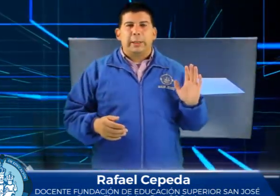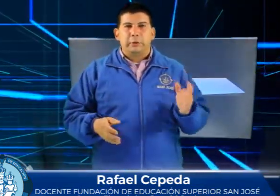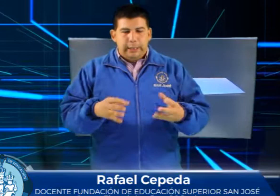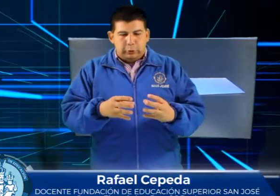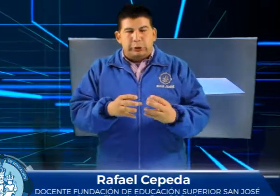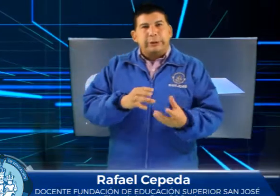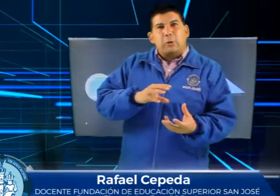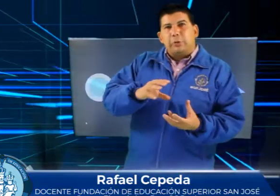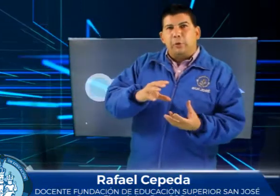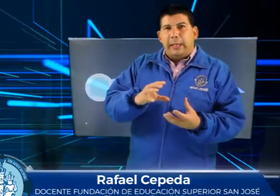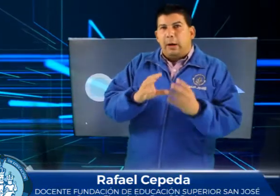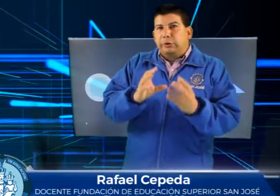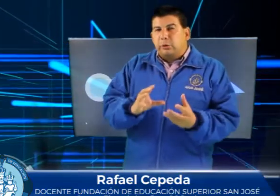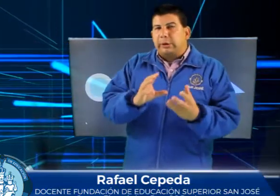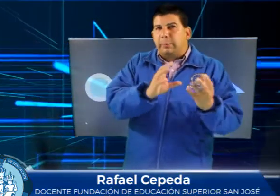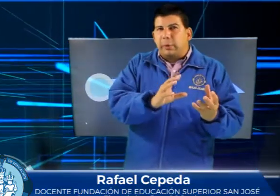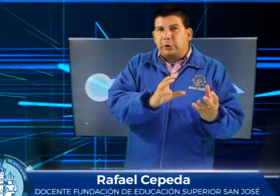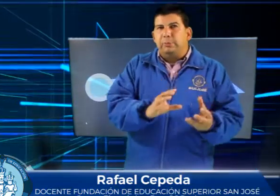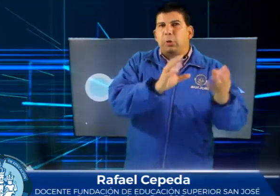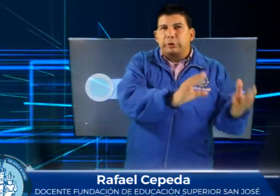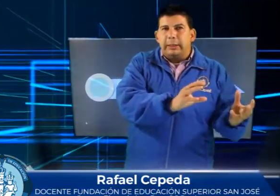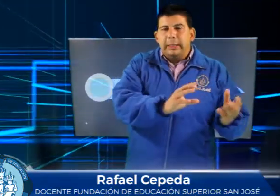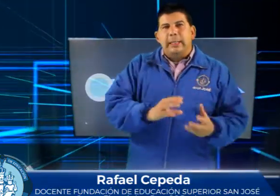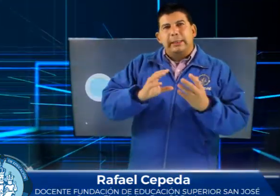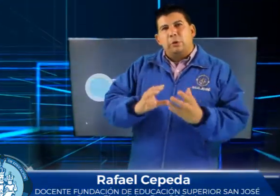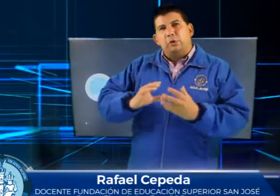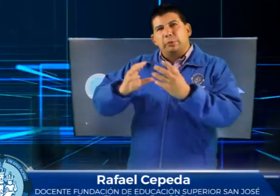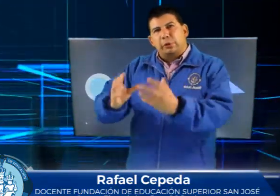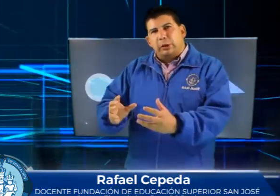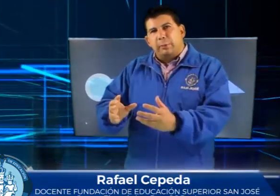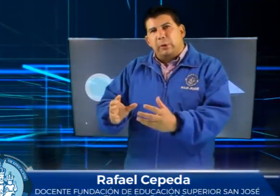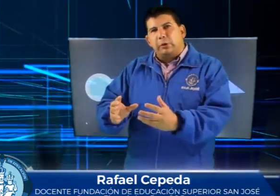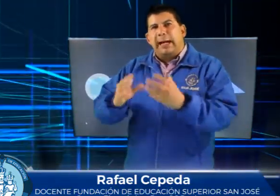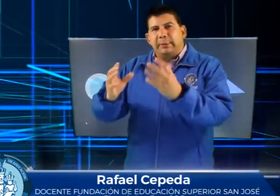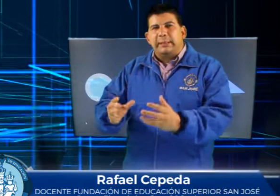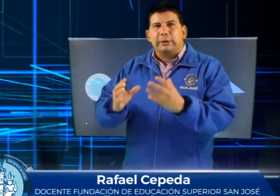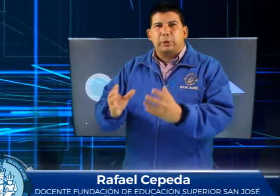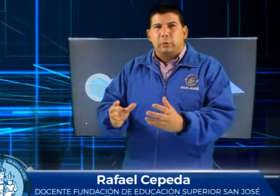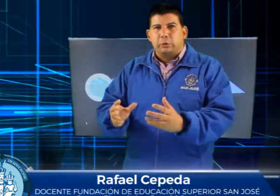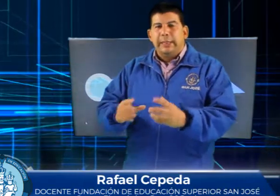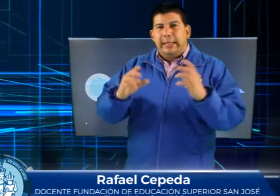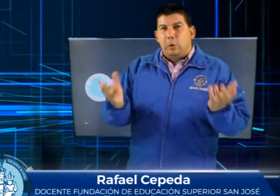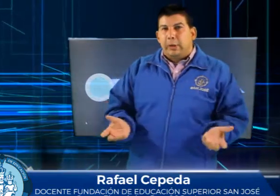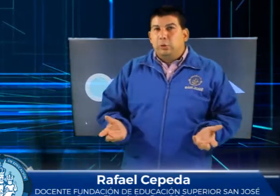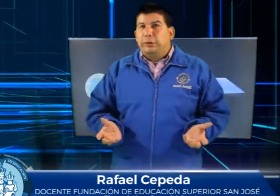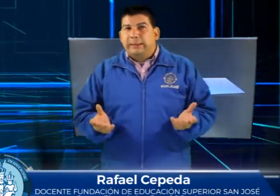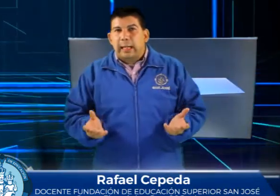entonces corresponde a un sector de la población producir y hacer otro sector de la población administrar esos recursos los recursos del estado